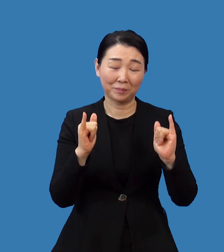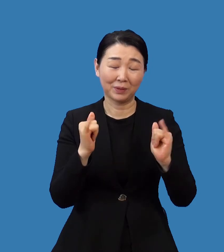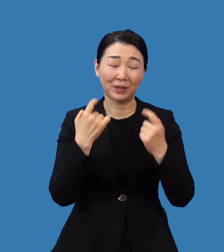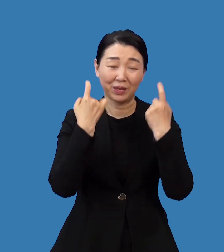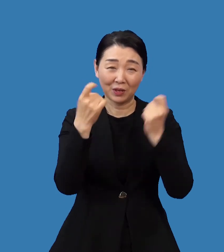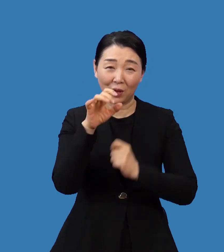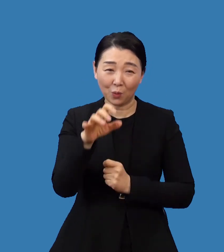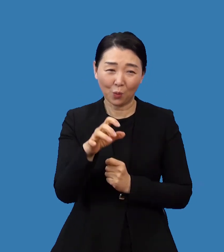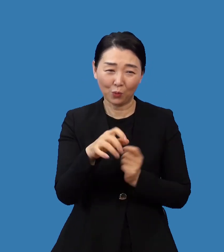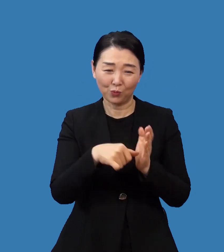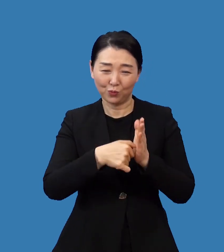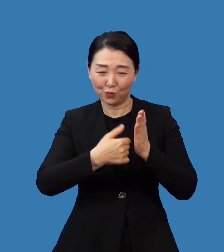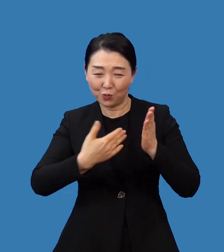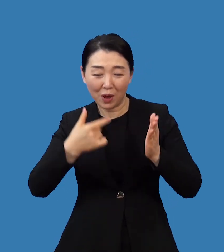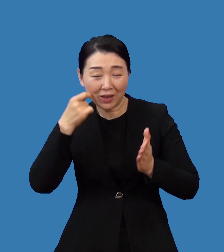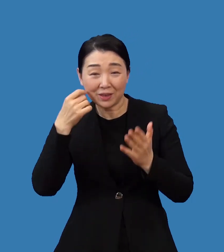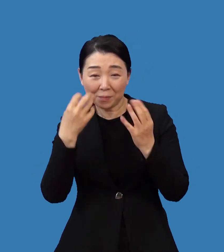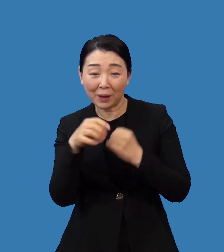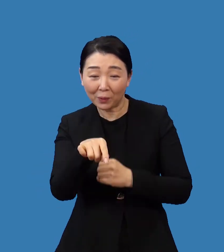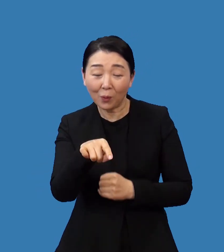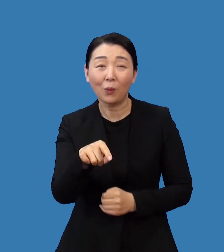곳에 섬에 가면